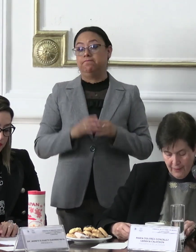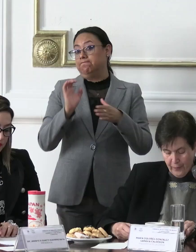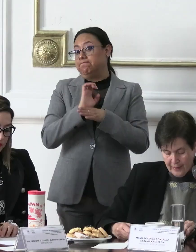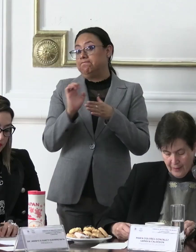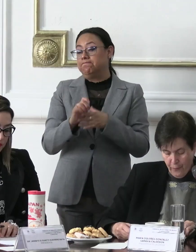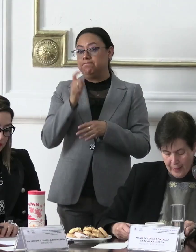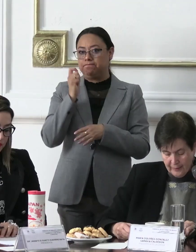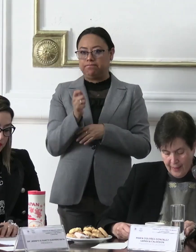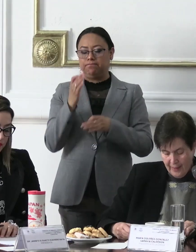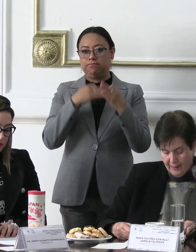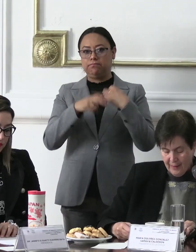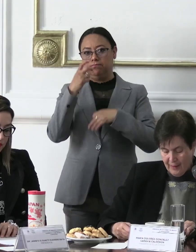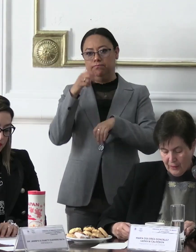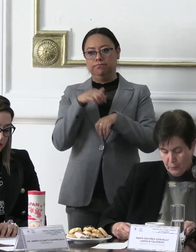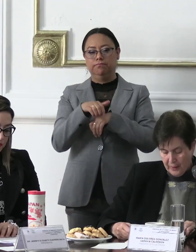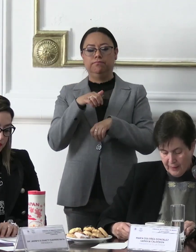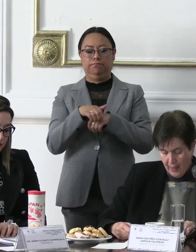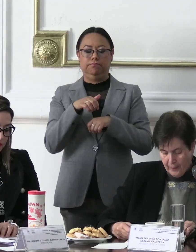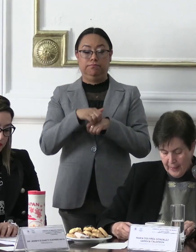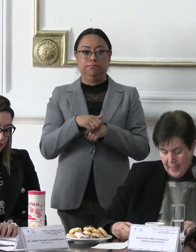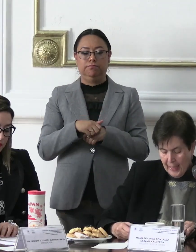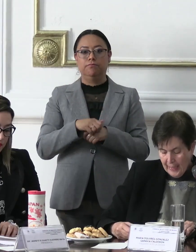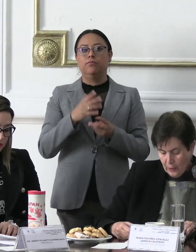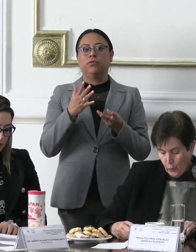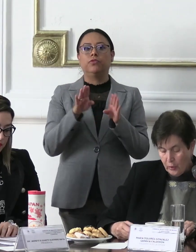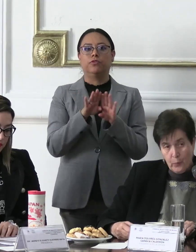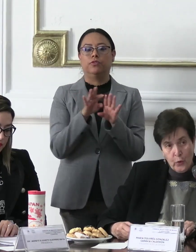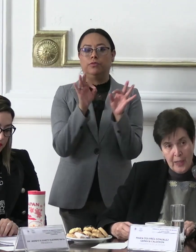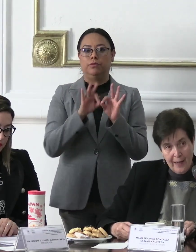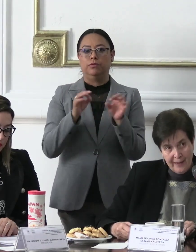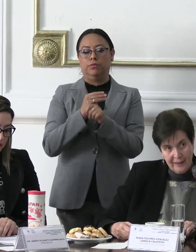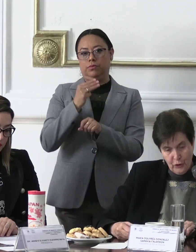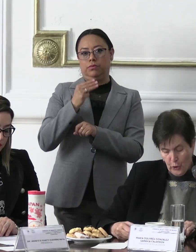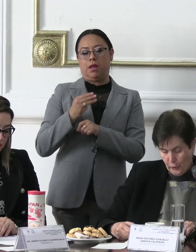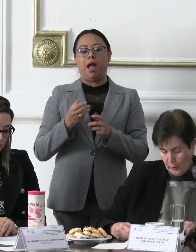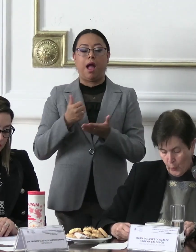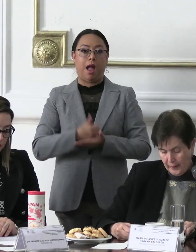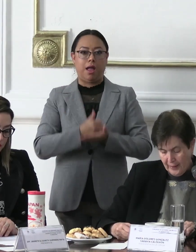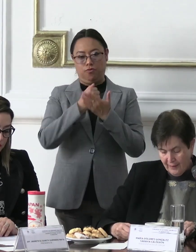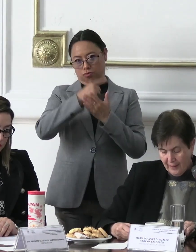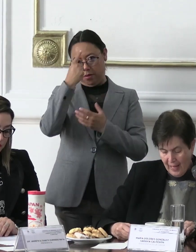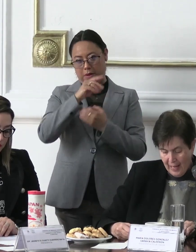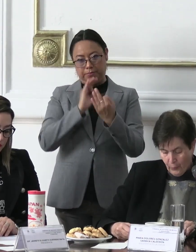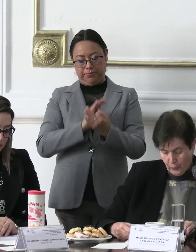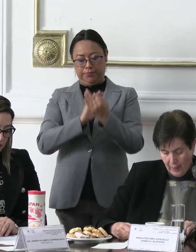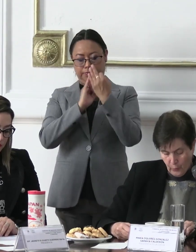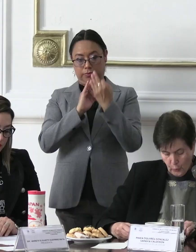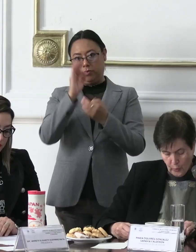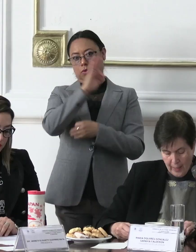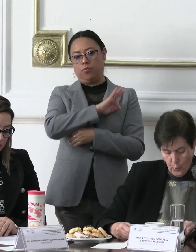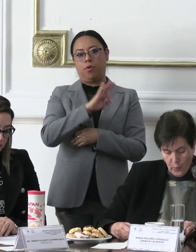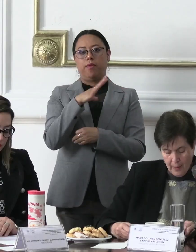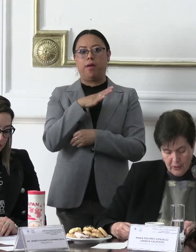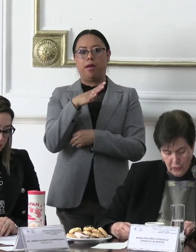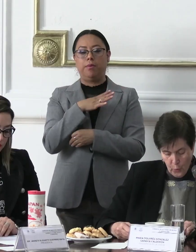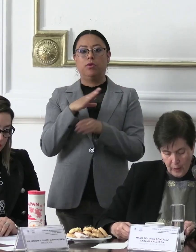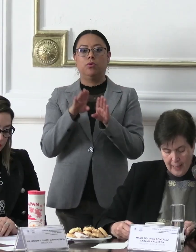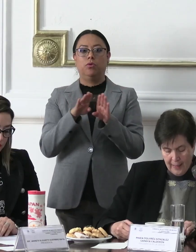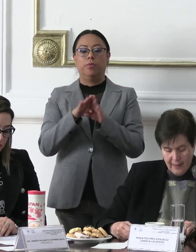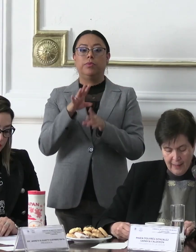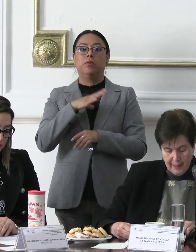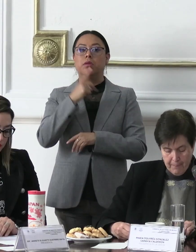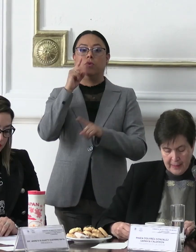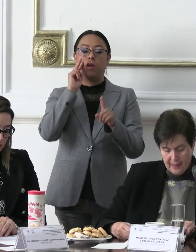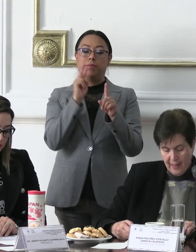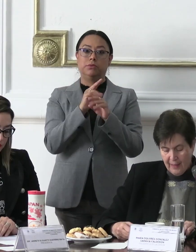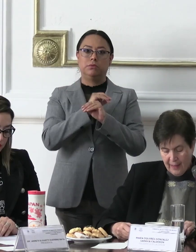de cifras deflactadas es indispensable y contribuye a la rendición de cuentas al otorgar una visión